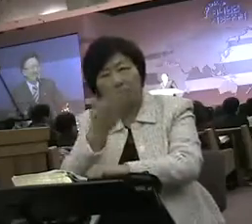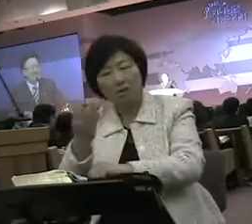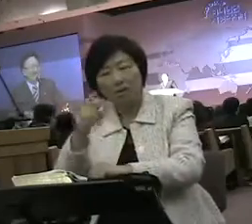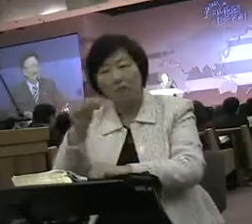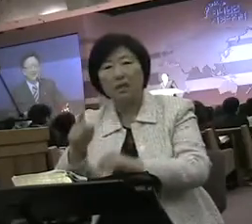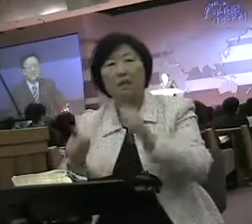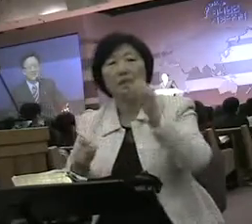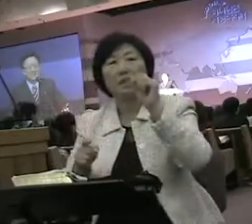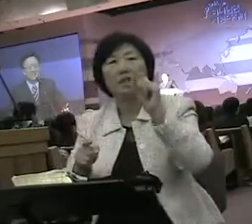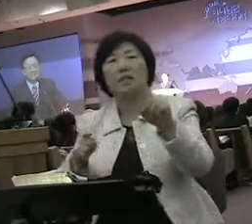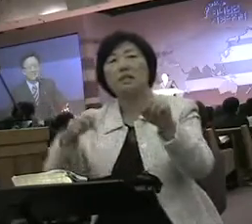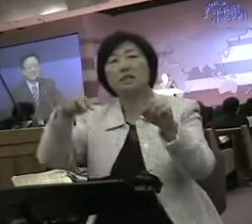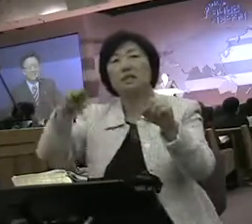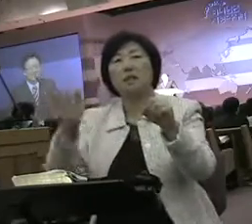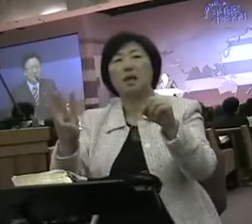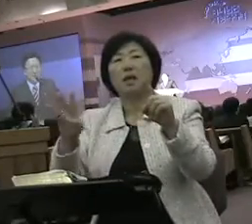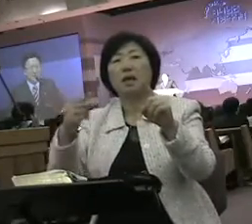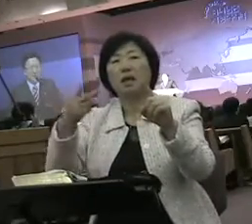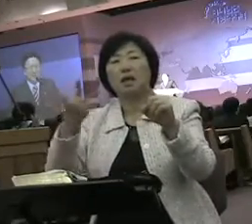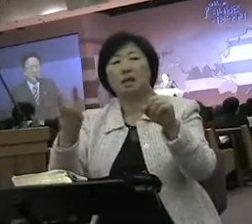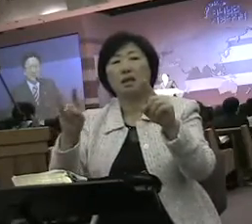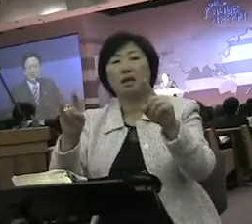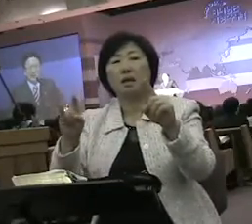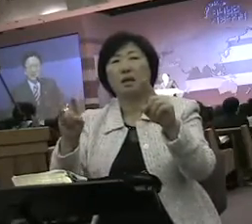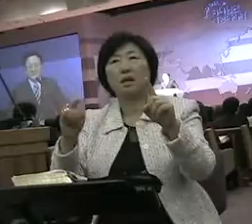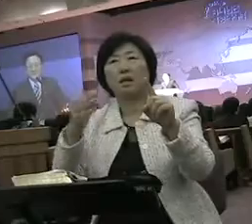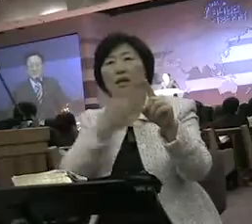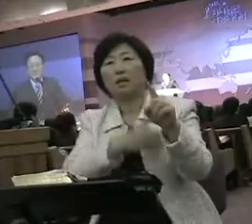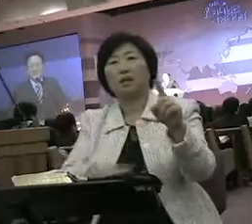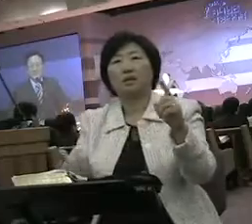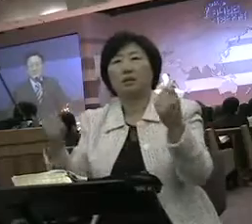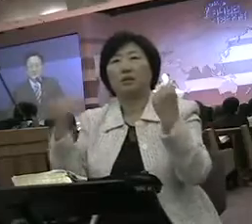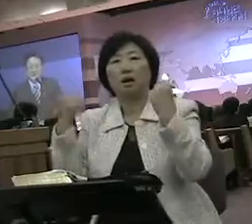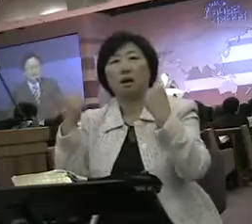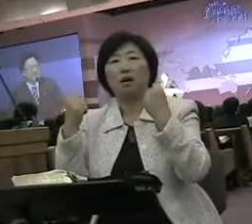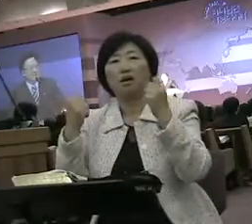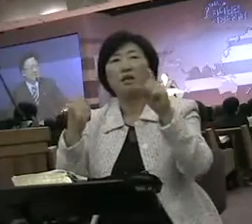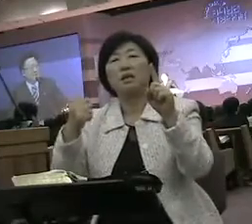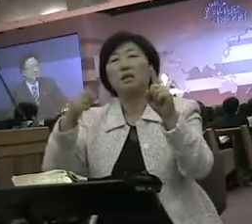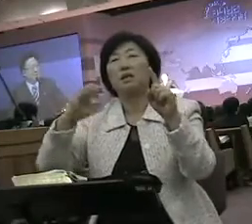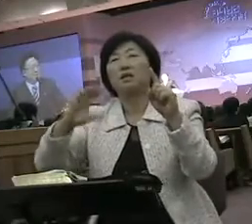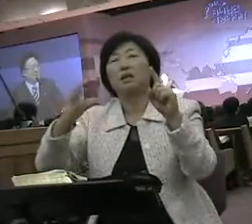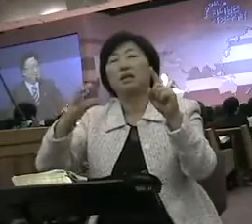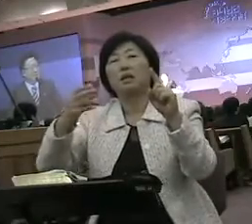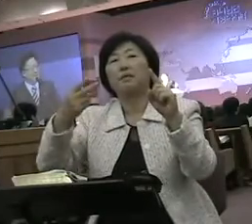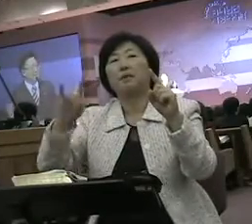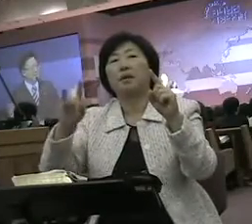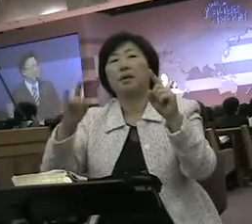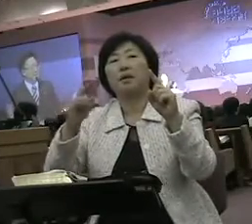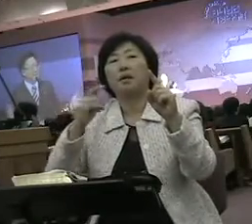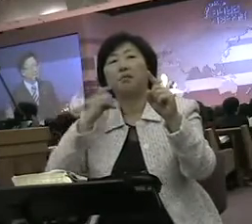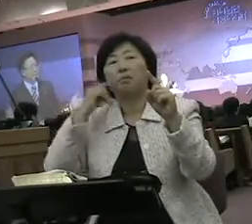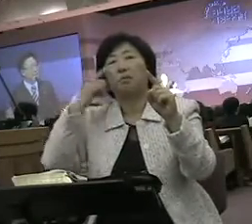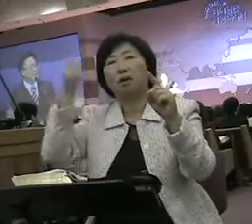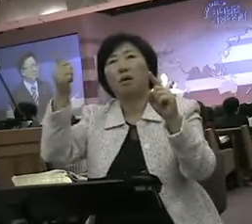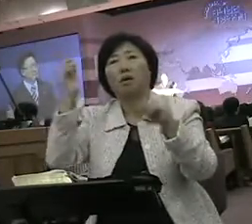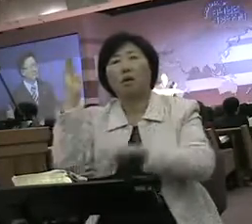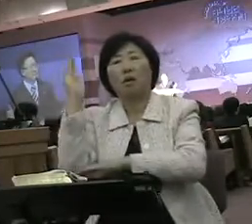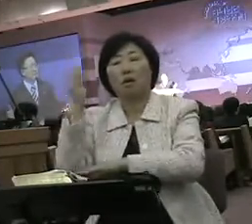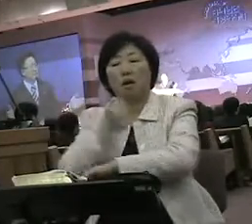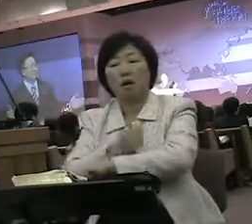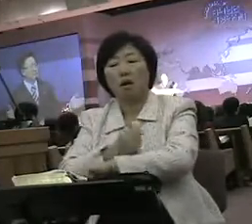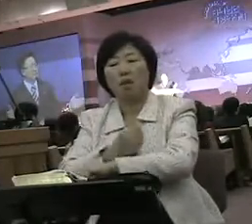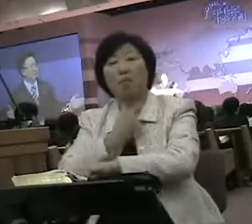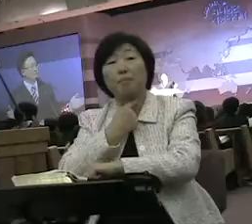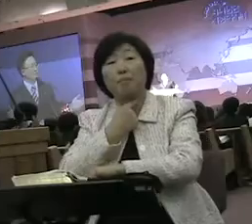1세 목회할 겁니다. 건강한 1세 목회할 겁니다. 그러나 건강한 1세 목회, for what?